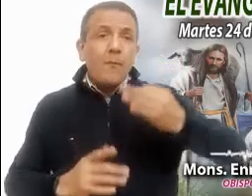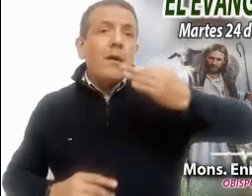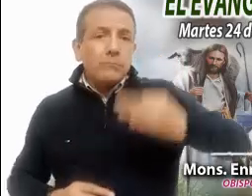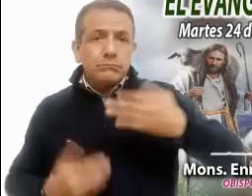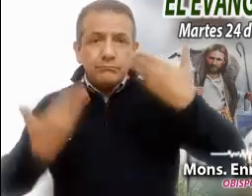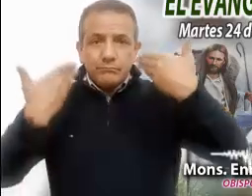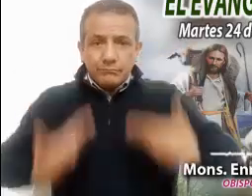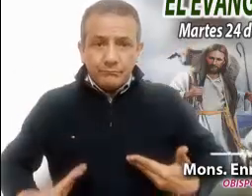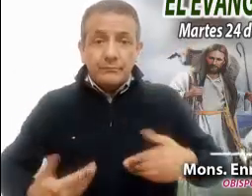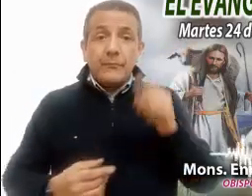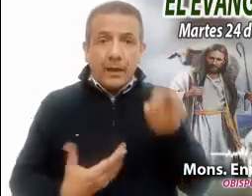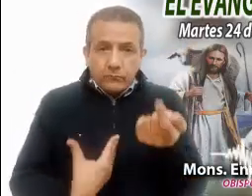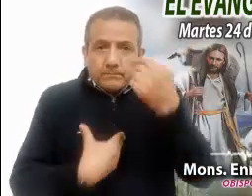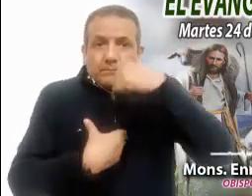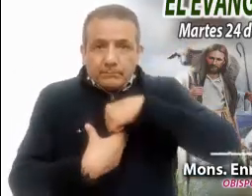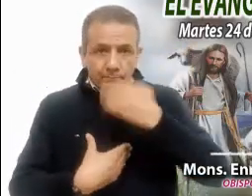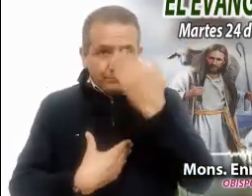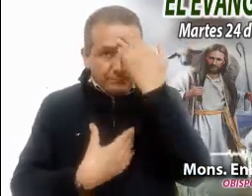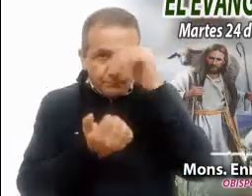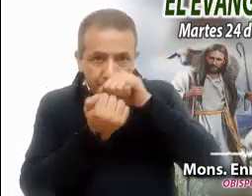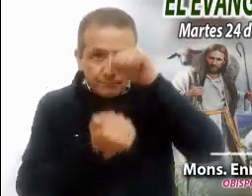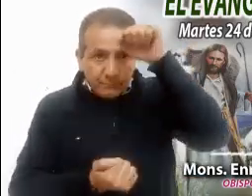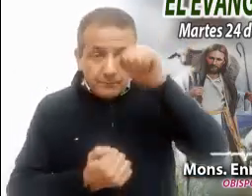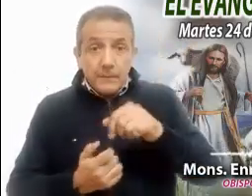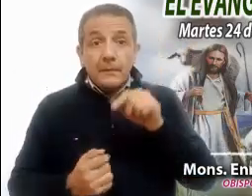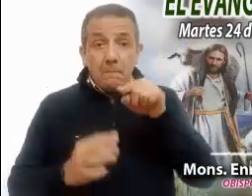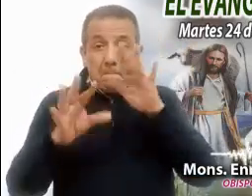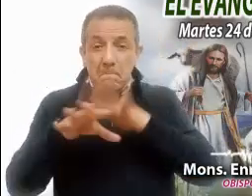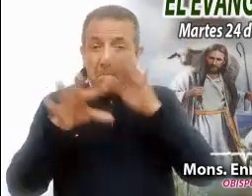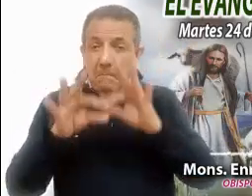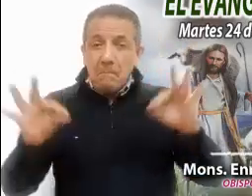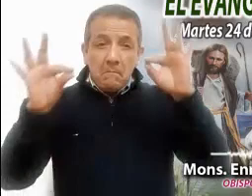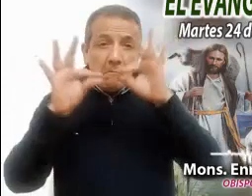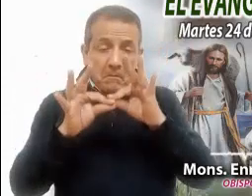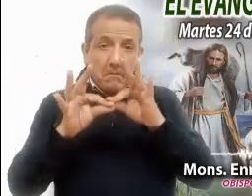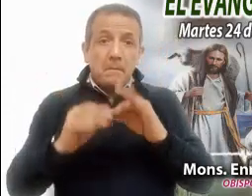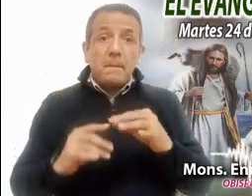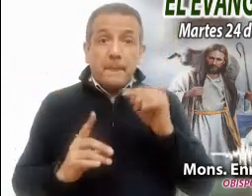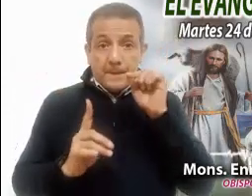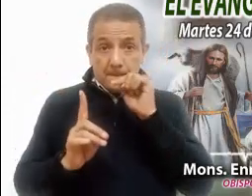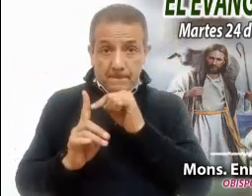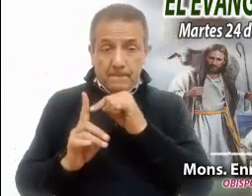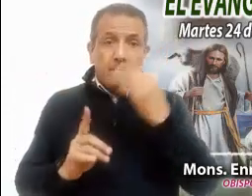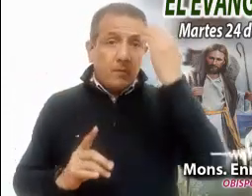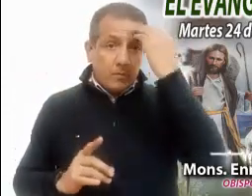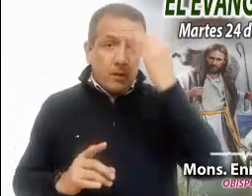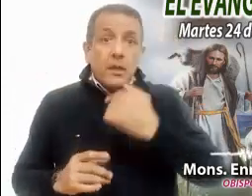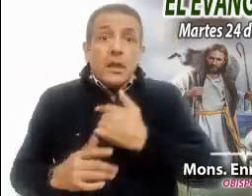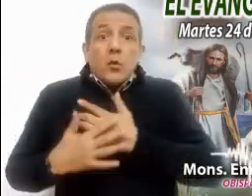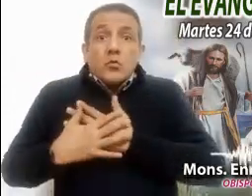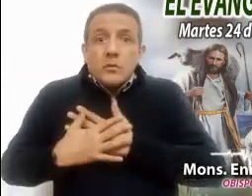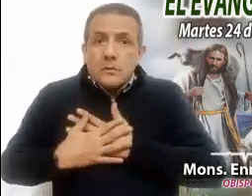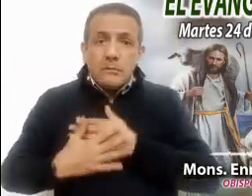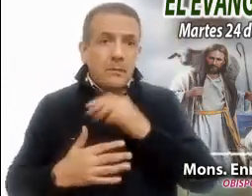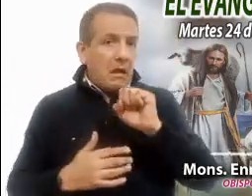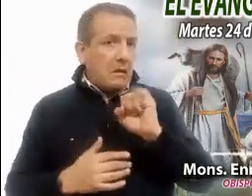nos conoce en nuestro interior. Y lo más importante es que conociéndonos, nos ama